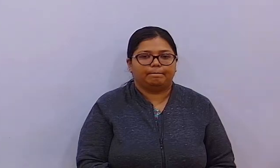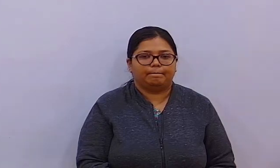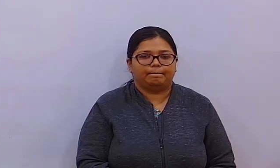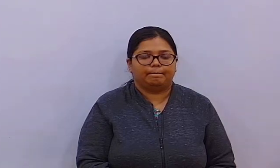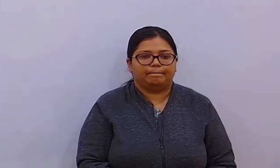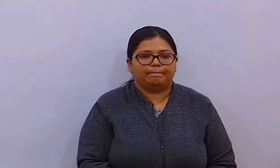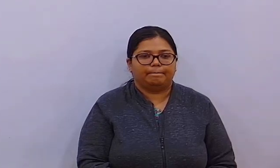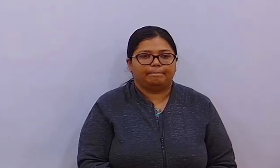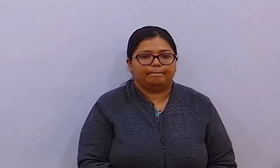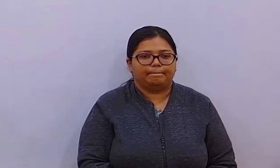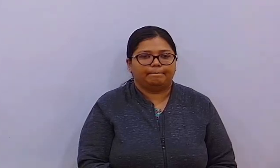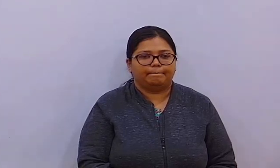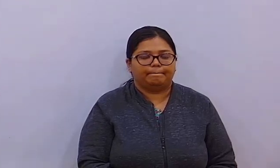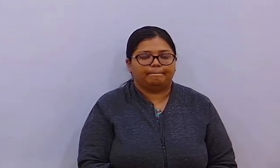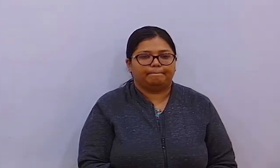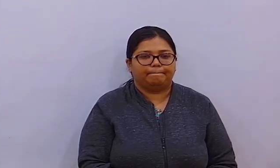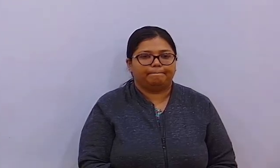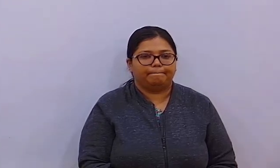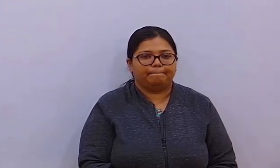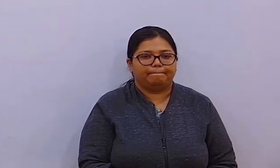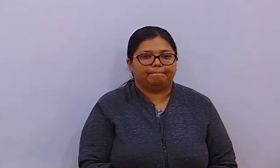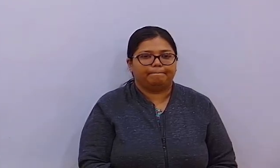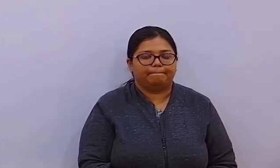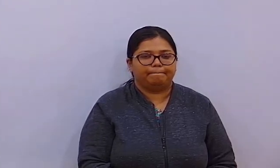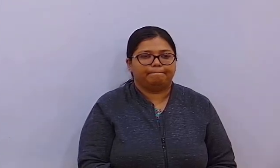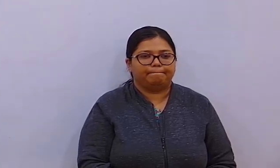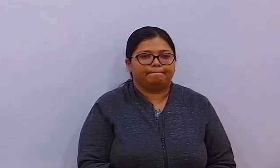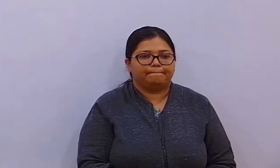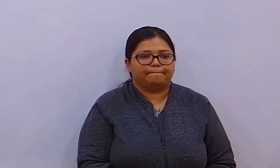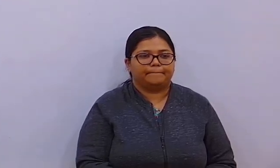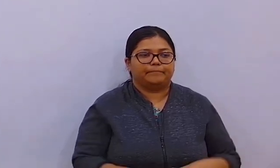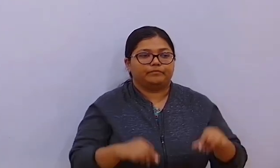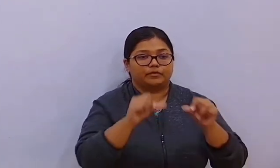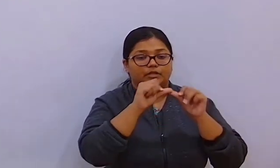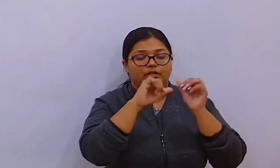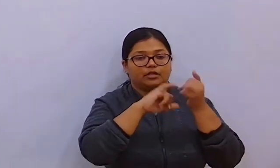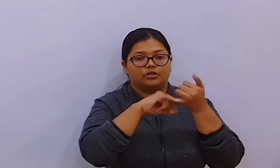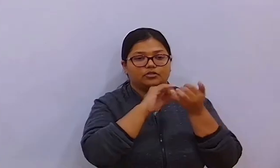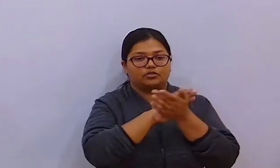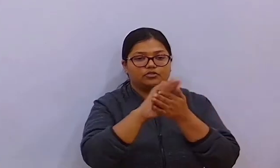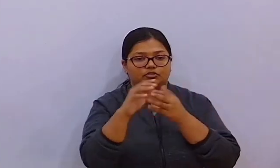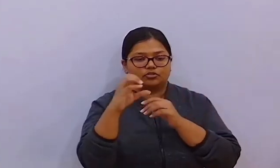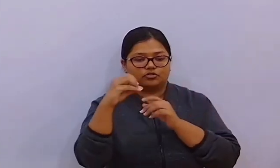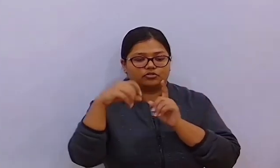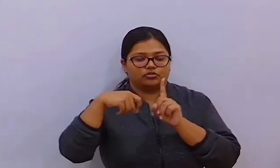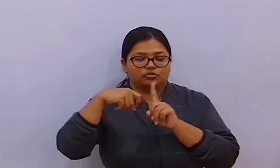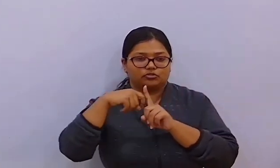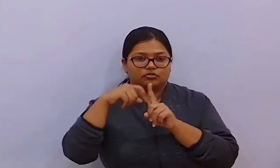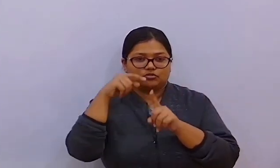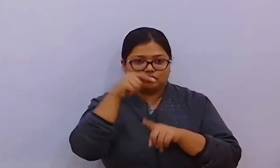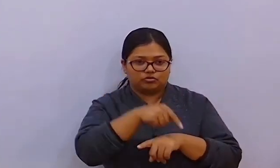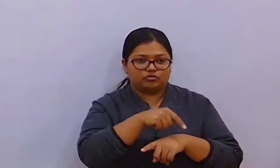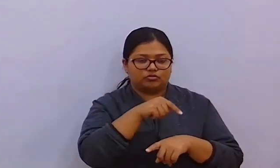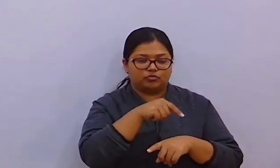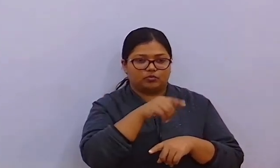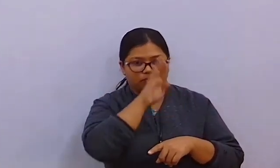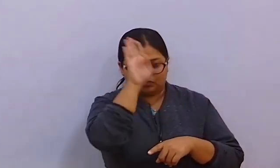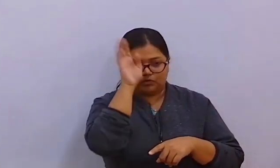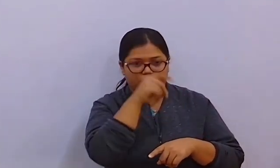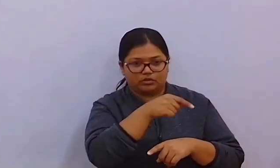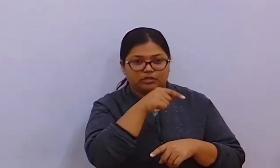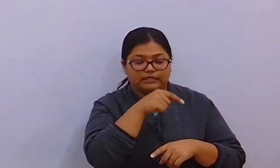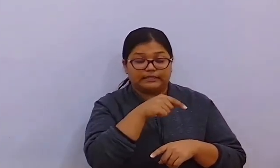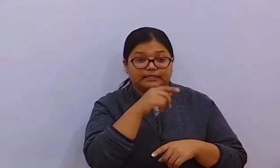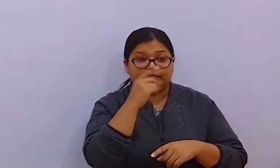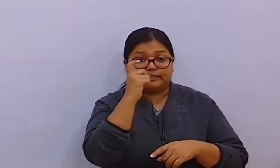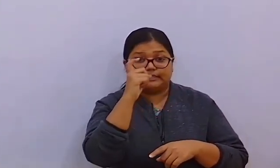क्या बताए थे कि सात नाम थे, तो अशोक महान के भी क्या थे, अलग अलग नाम थे, उनके राजकीय नाम अलग थे,